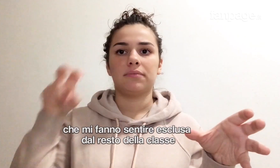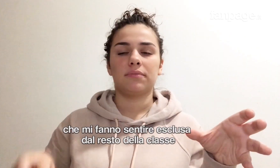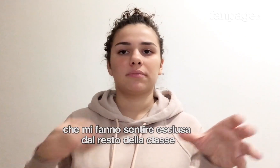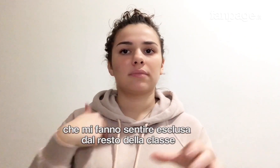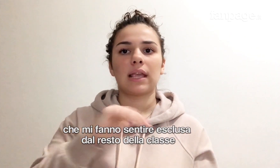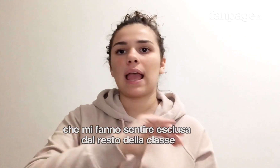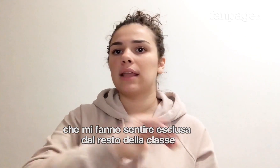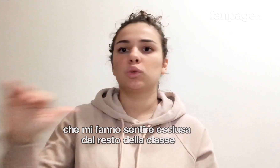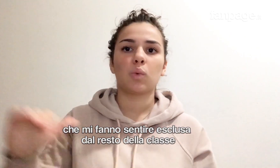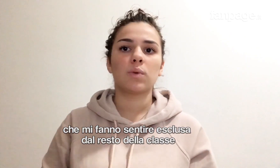classe.